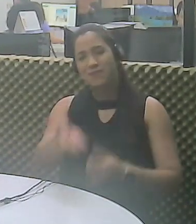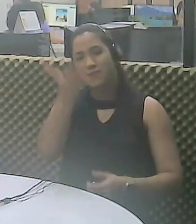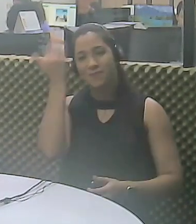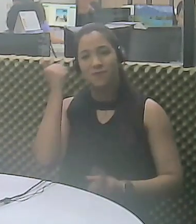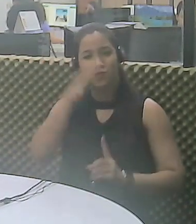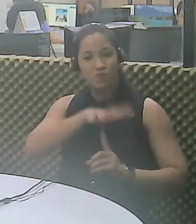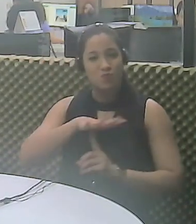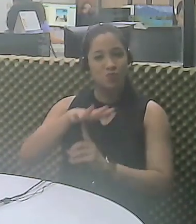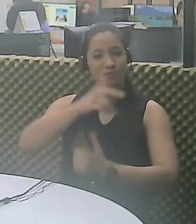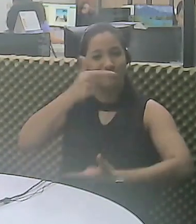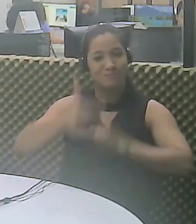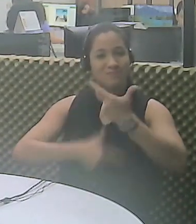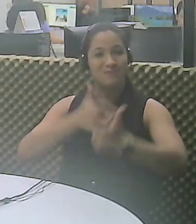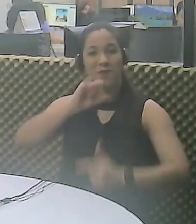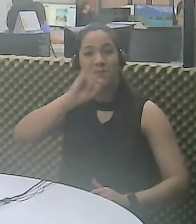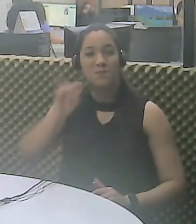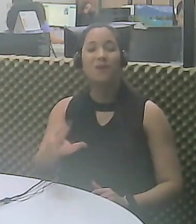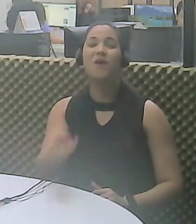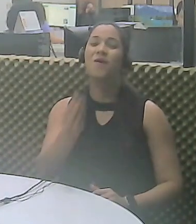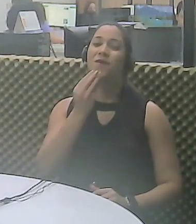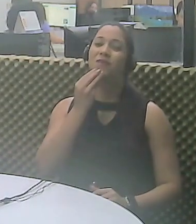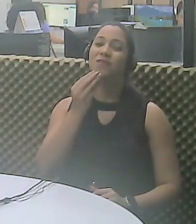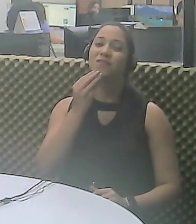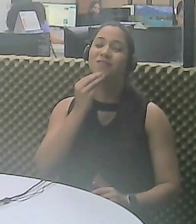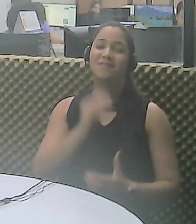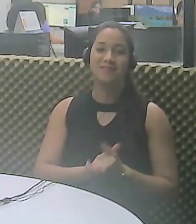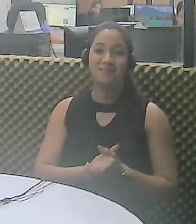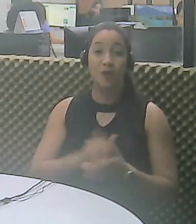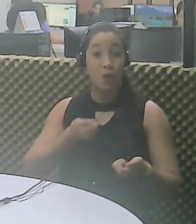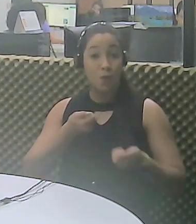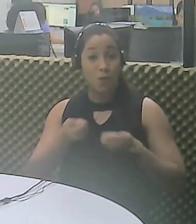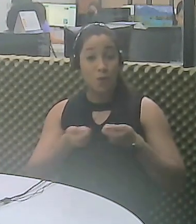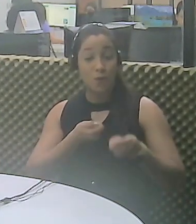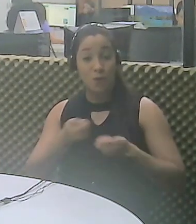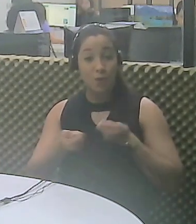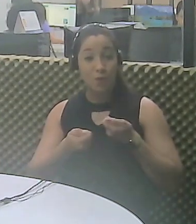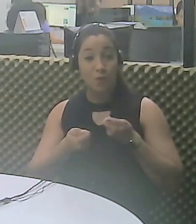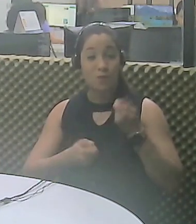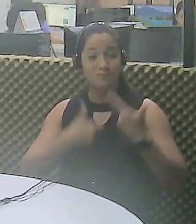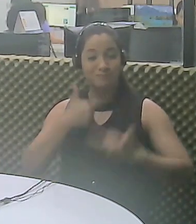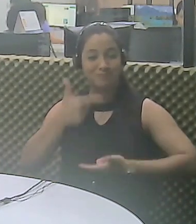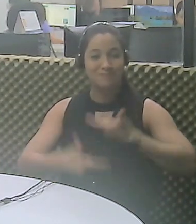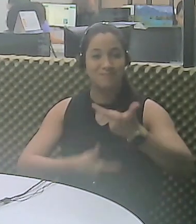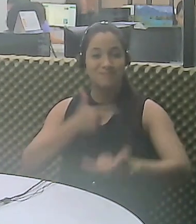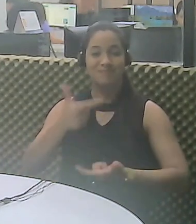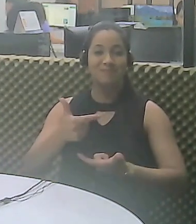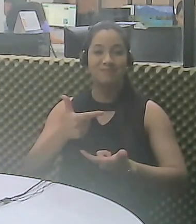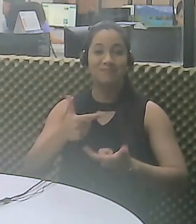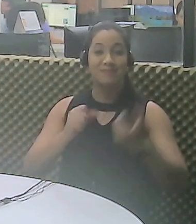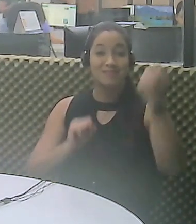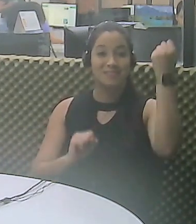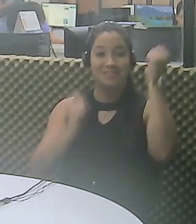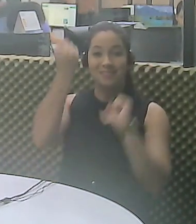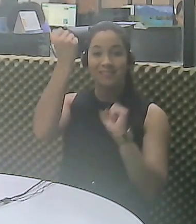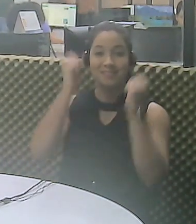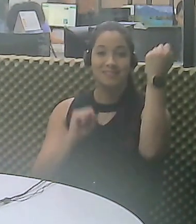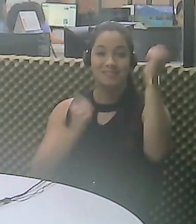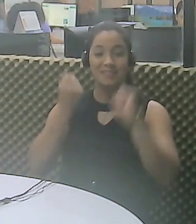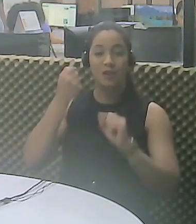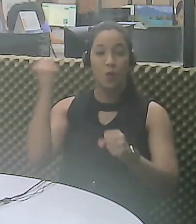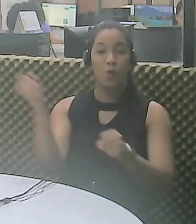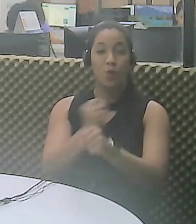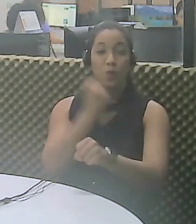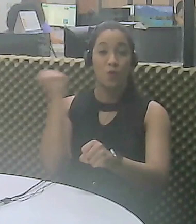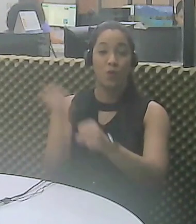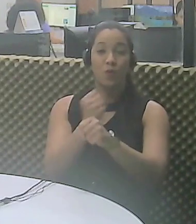mega feirão de empregos e aproveita a chance. No comércio, em serviços, na indústria, na